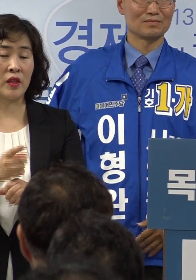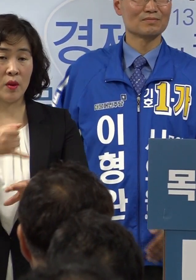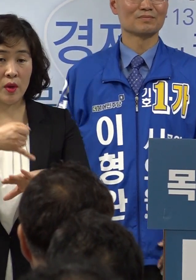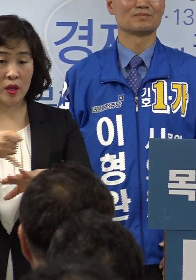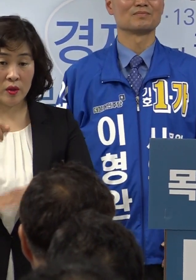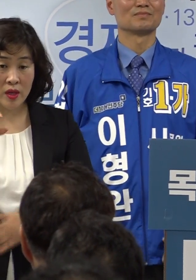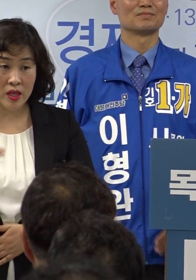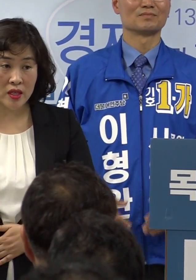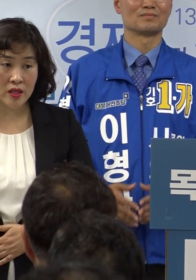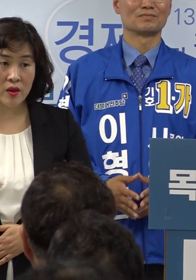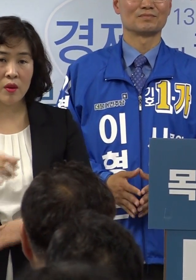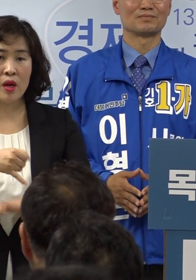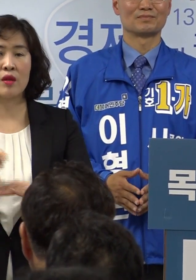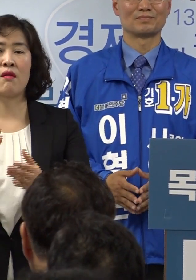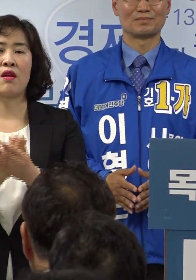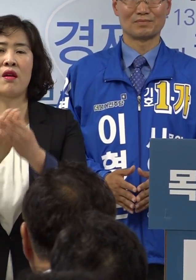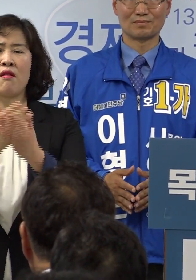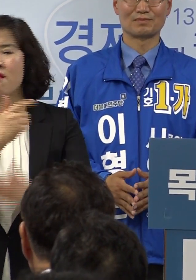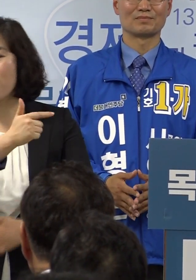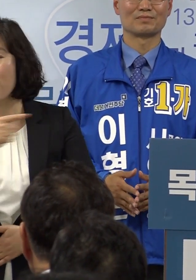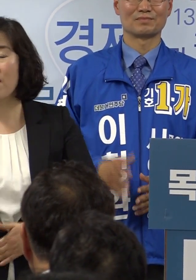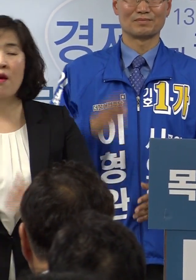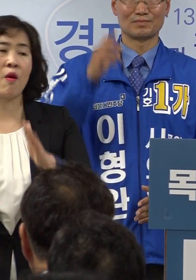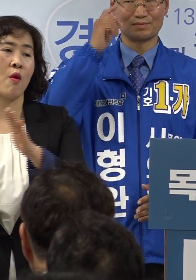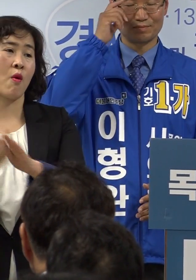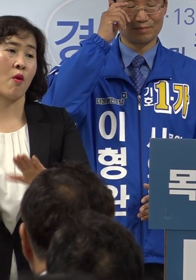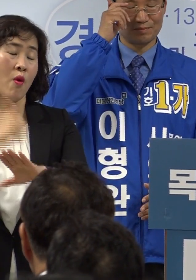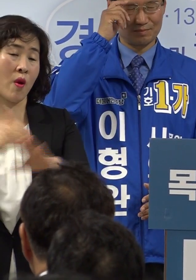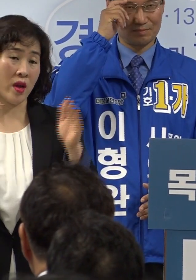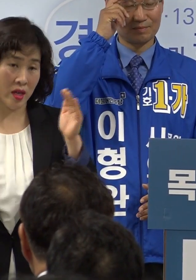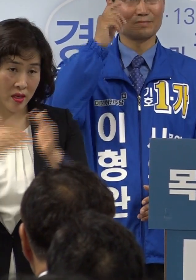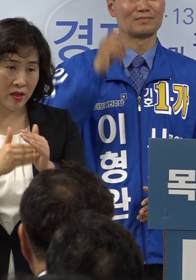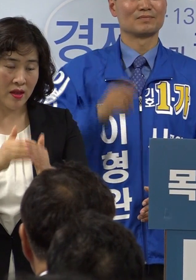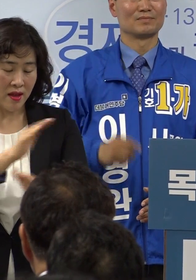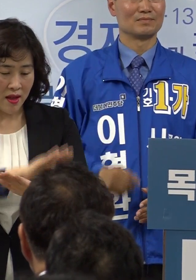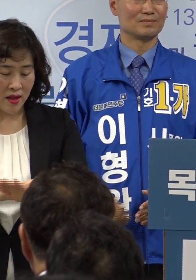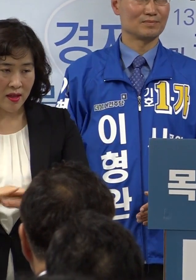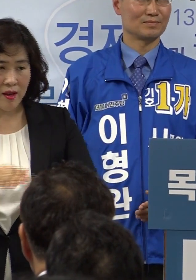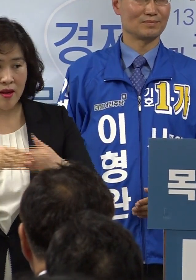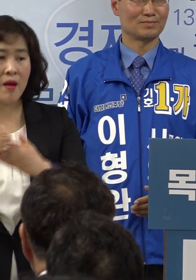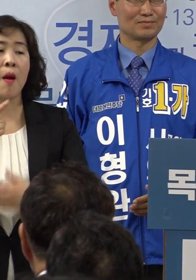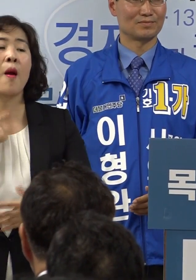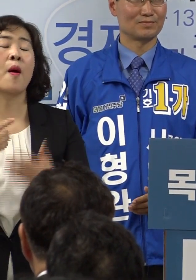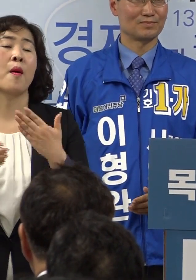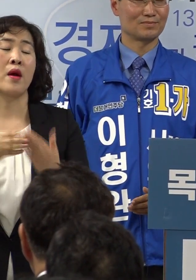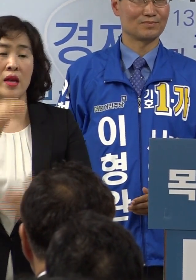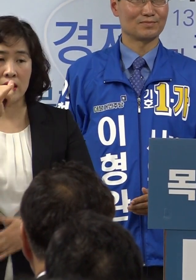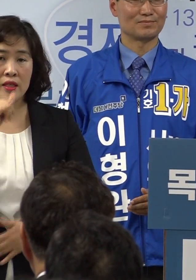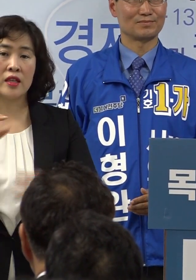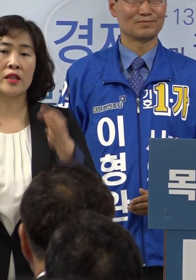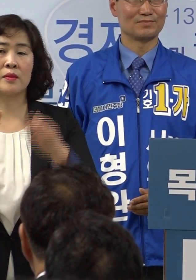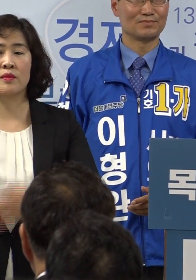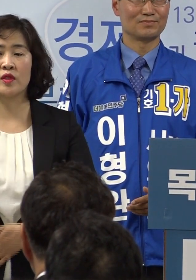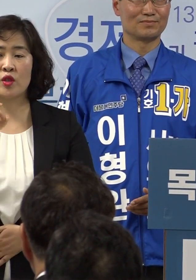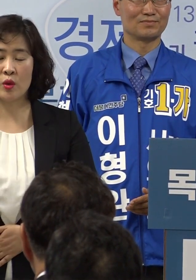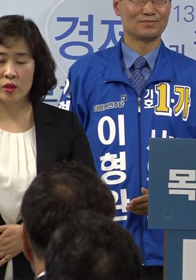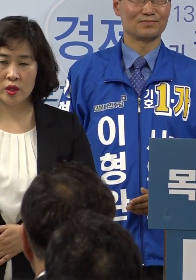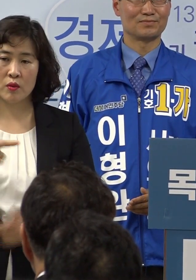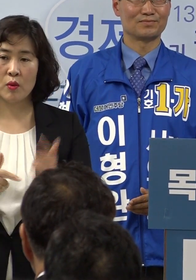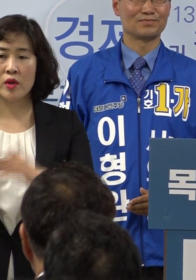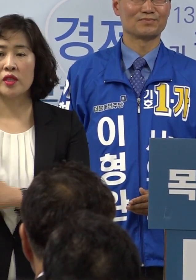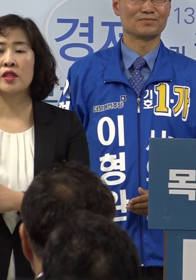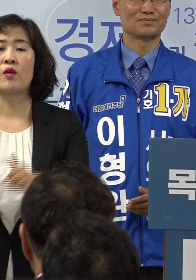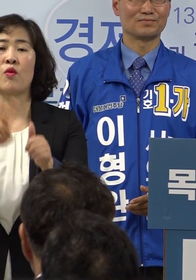완도군에서 완도군을 크게 발전시키고 군정을 훌륭하게 이끄신 김종식